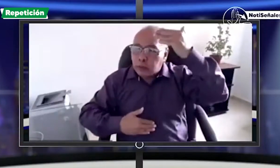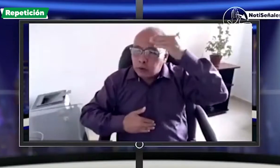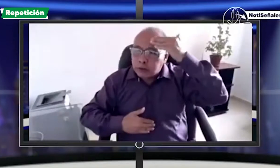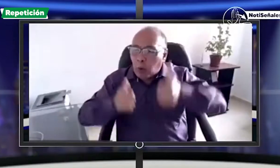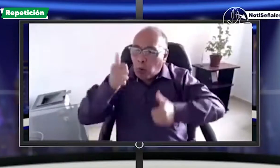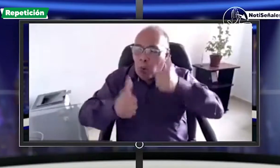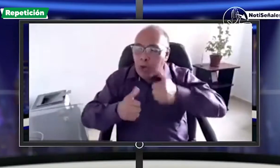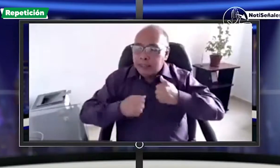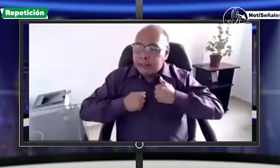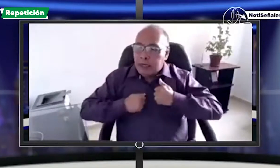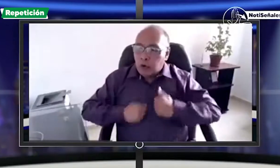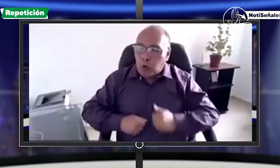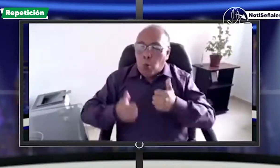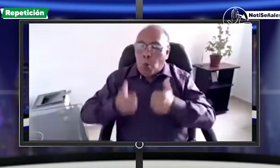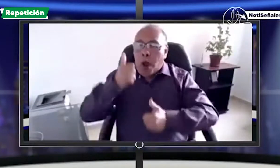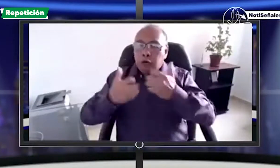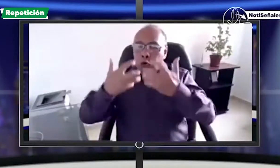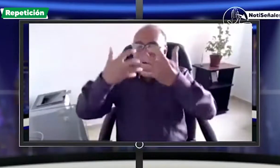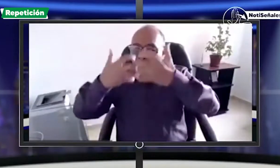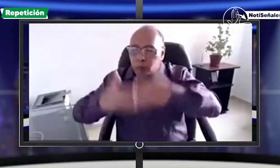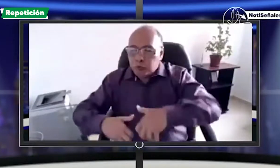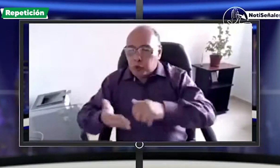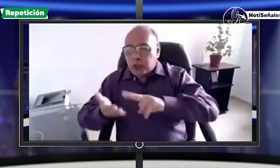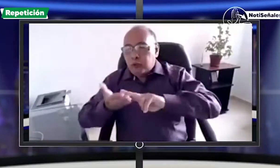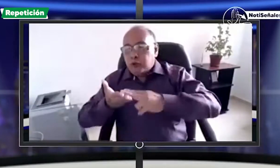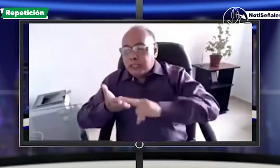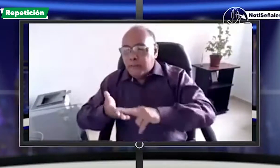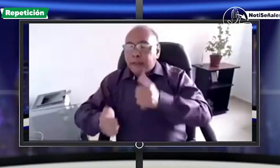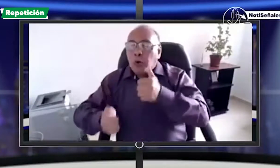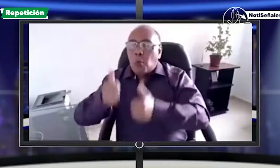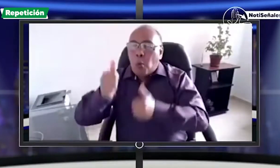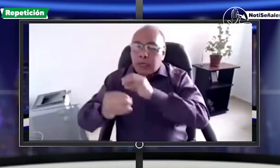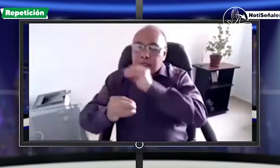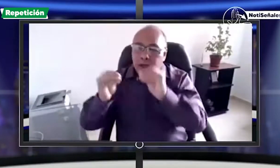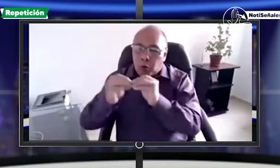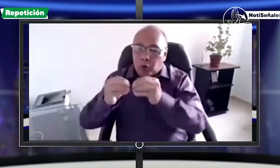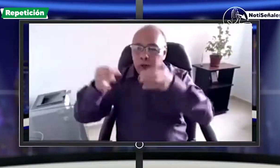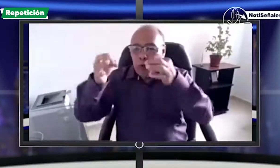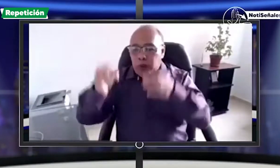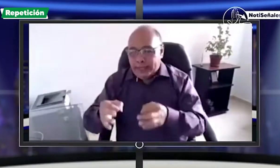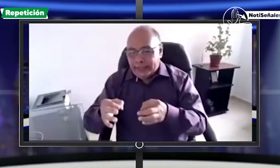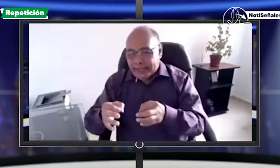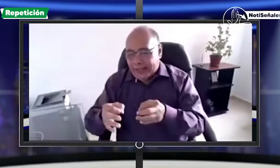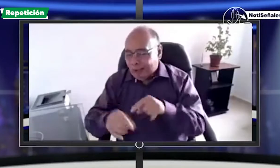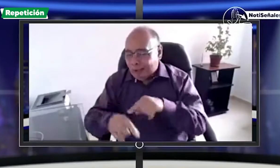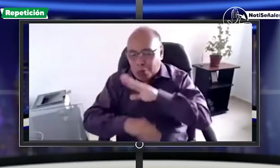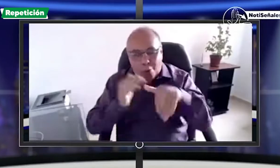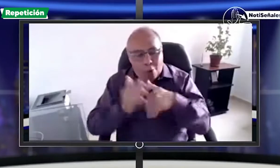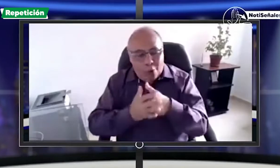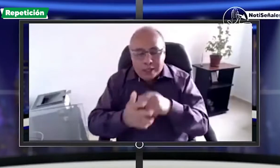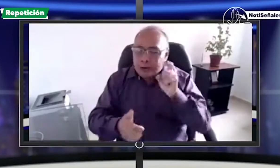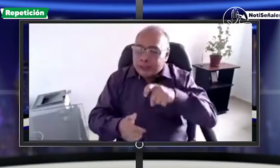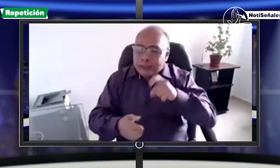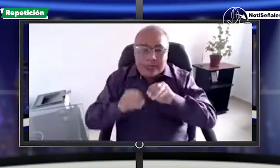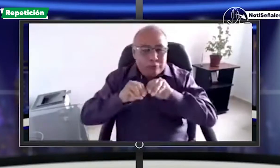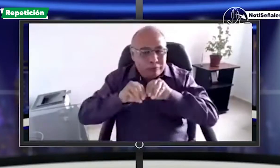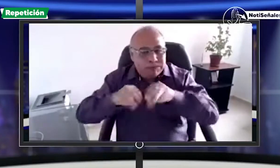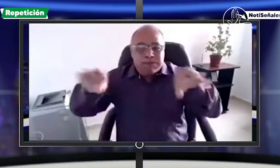de allí entonces la importancia de trabajar mancomunadamente entre comunidad sorda e intérpretes para llevar a esta toma de